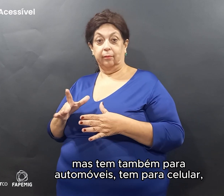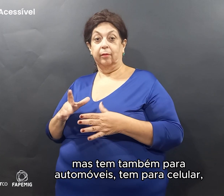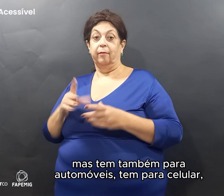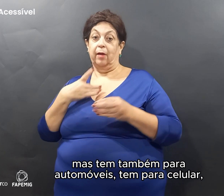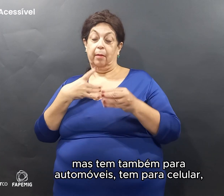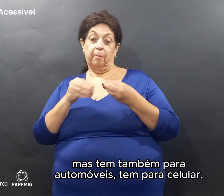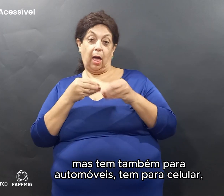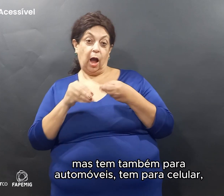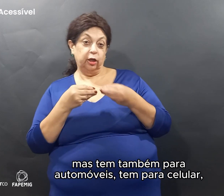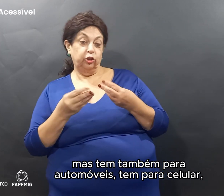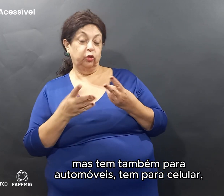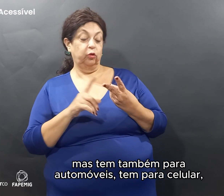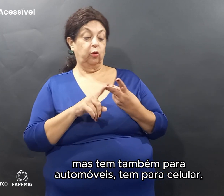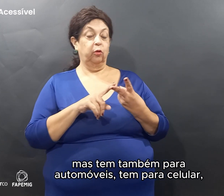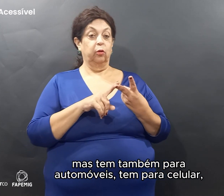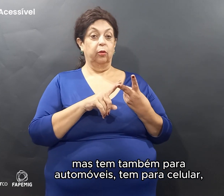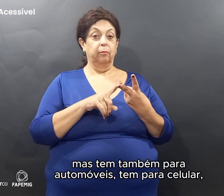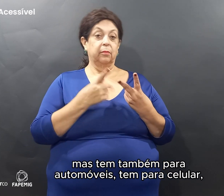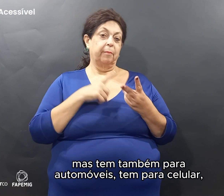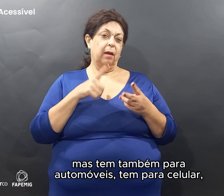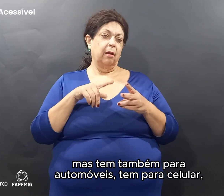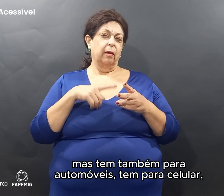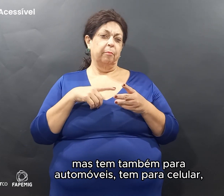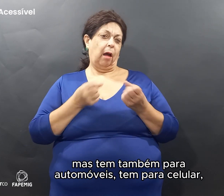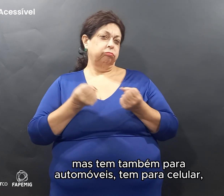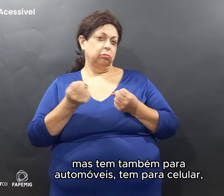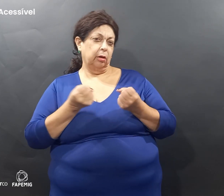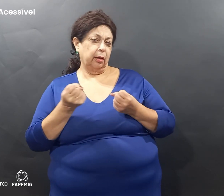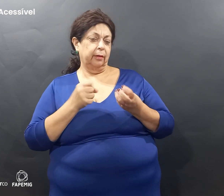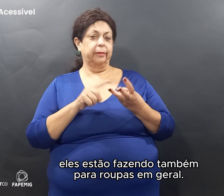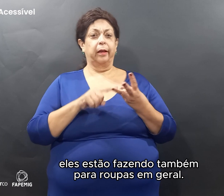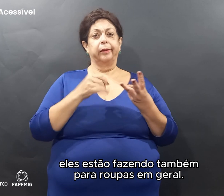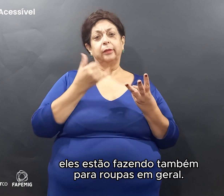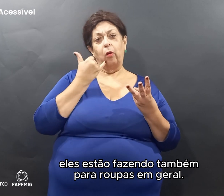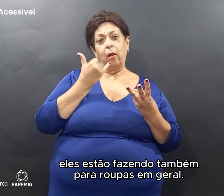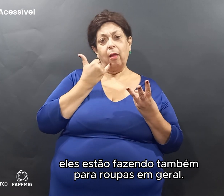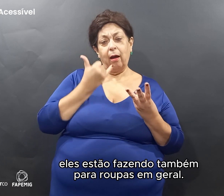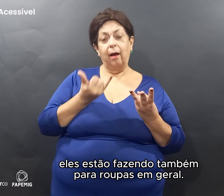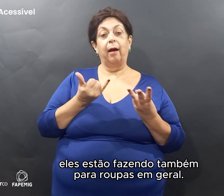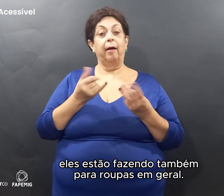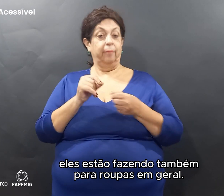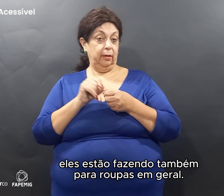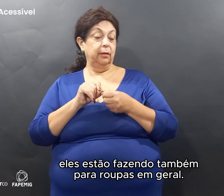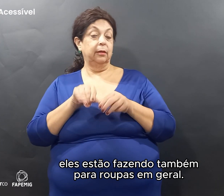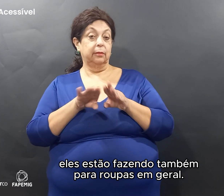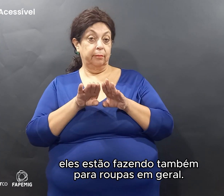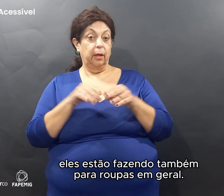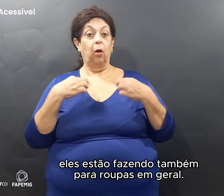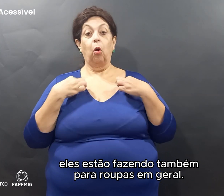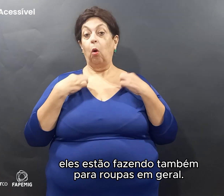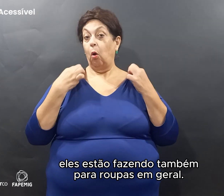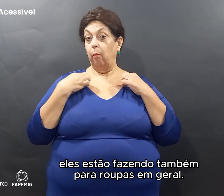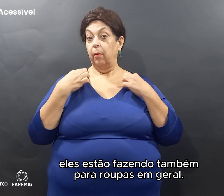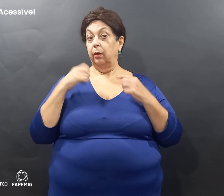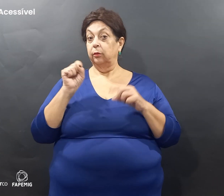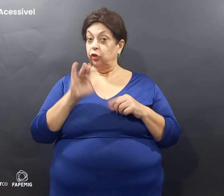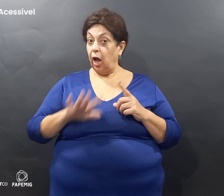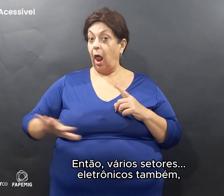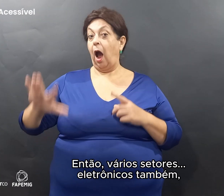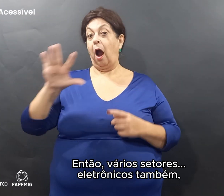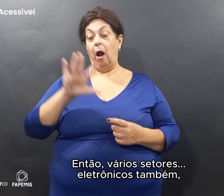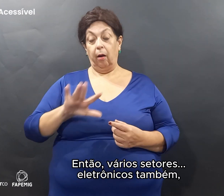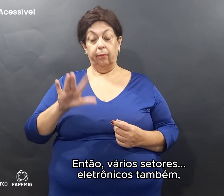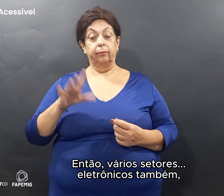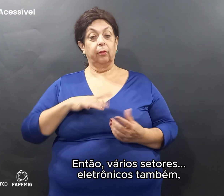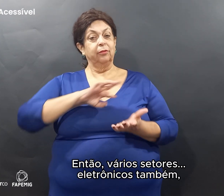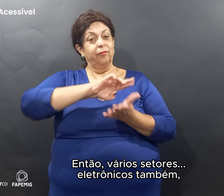plástico, mas tem também para automóveis, tem para celular, eles estão fazendo também, para roupas em geral, né?